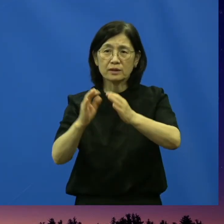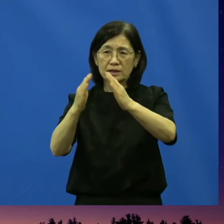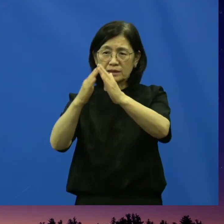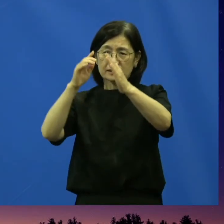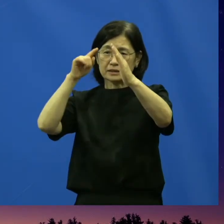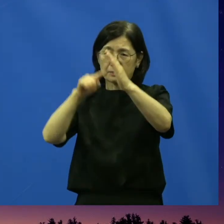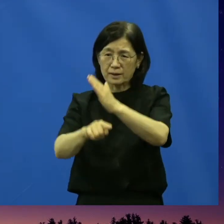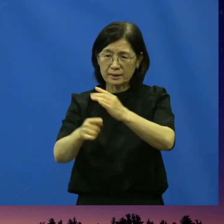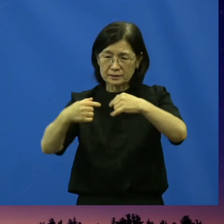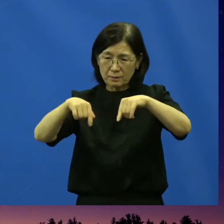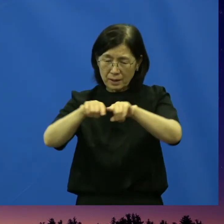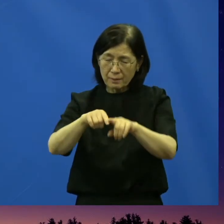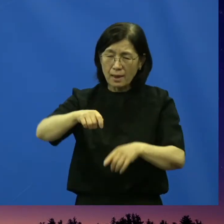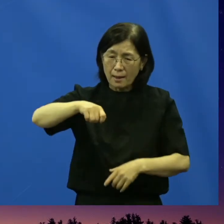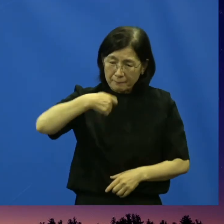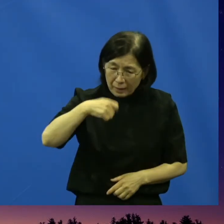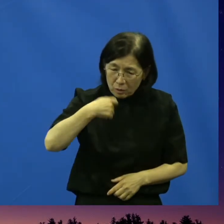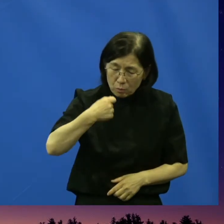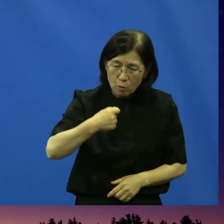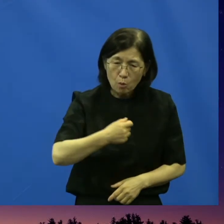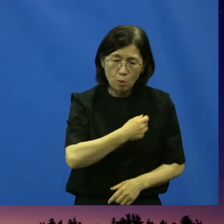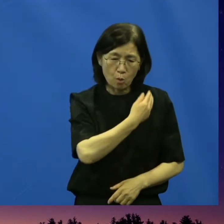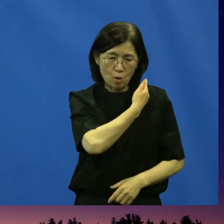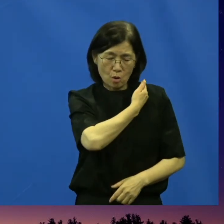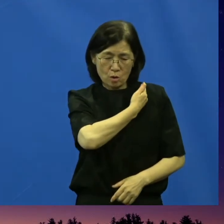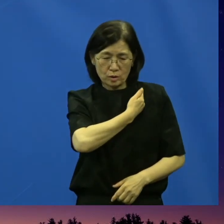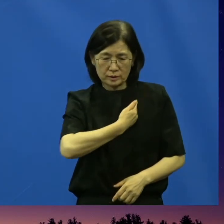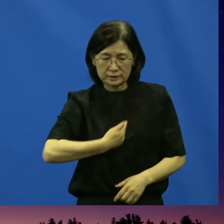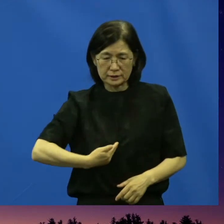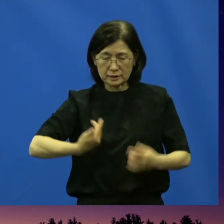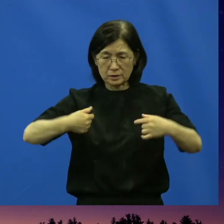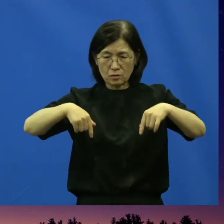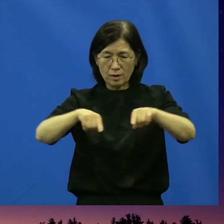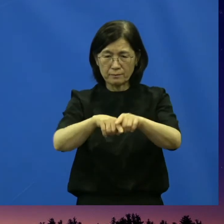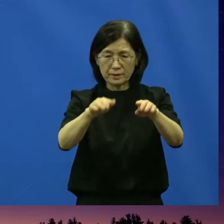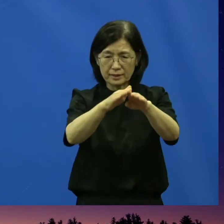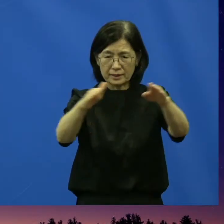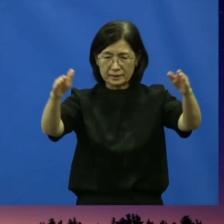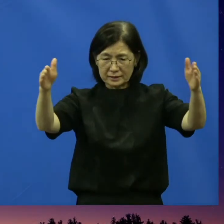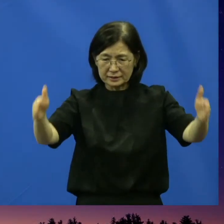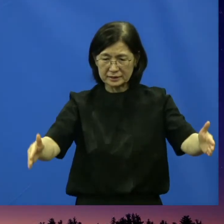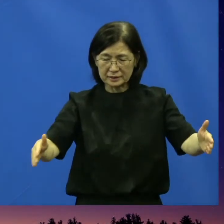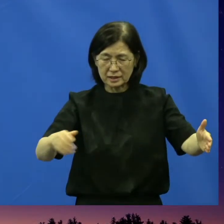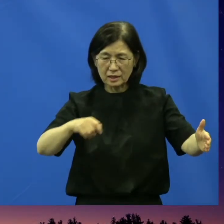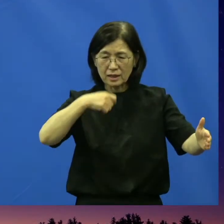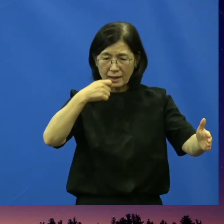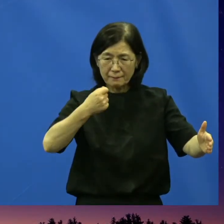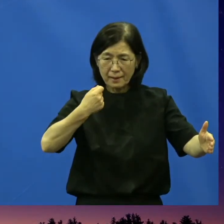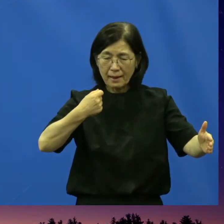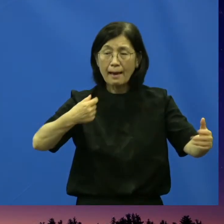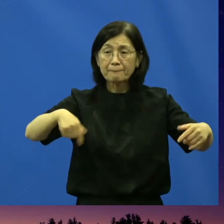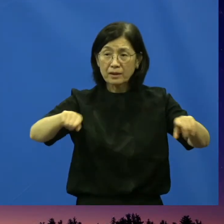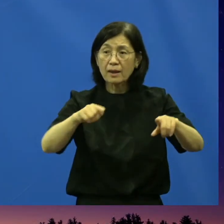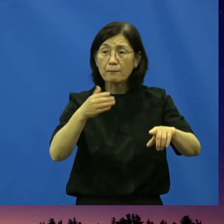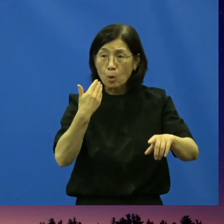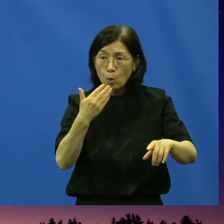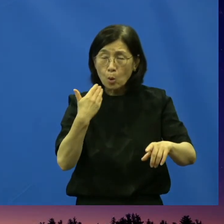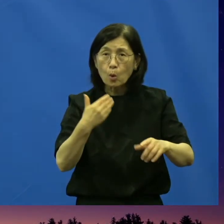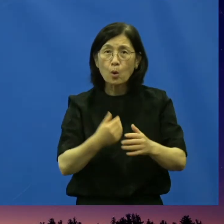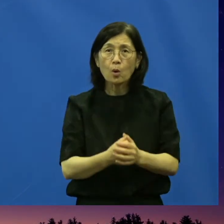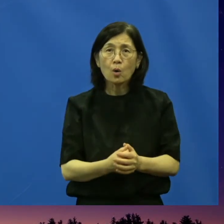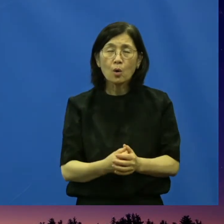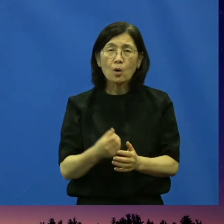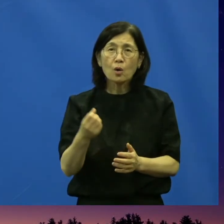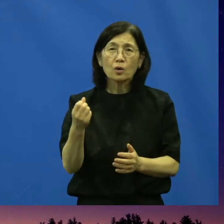때로는 세리와 죄인들과도 같이 식탁 교제를 나누고, 그리고 디베랴 바닷가에 부활하신 예수님이 제자들이